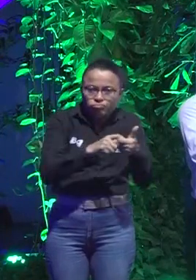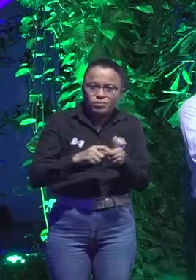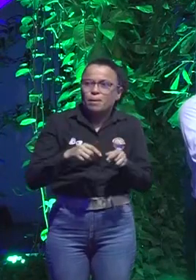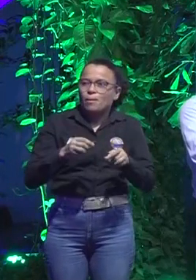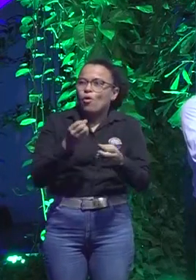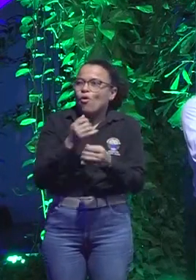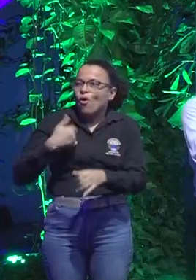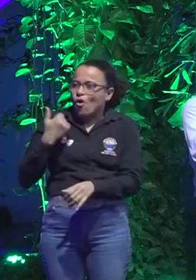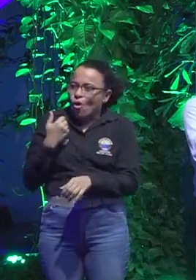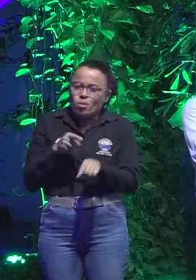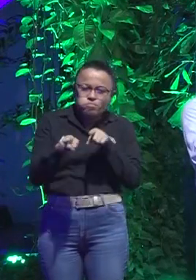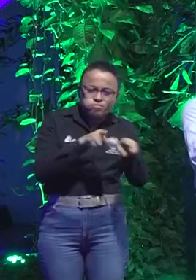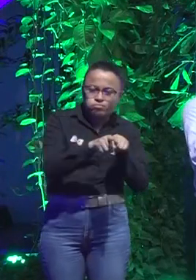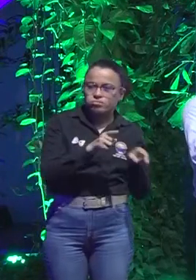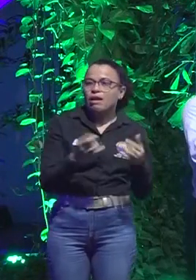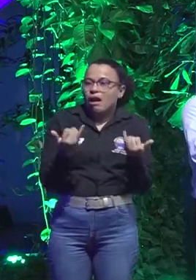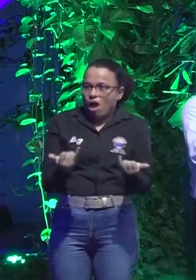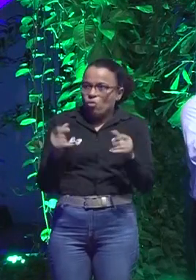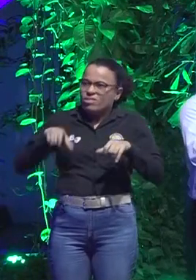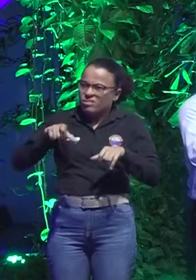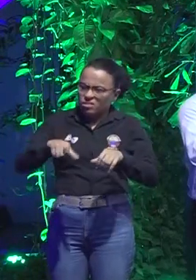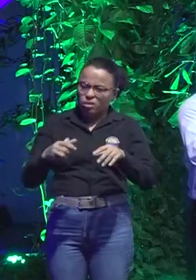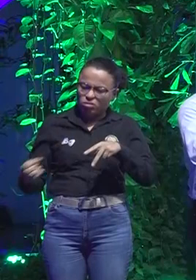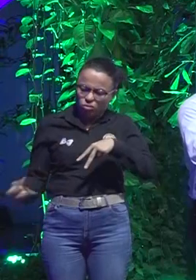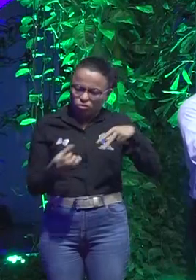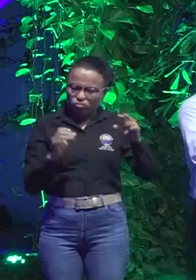superior, público o privada, pero de alta calidad.